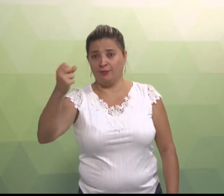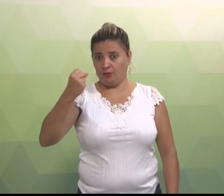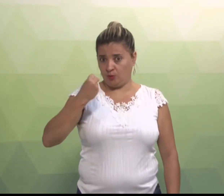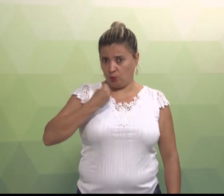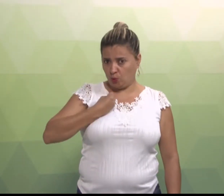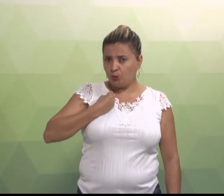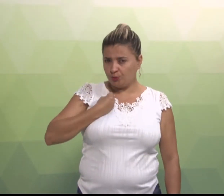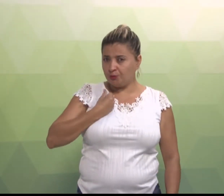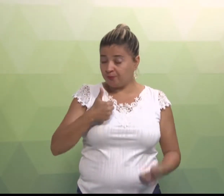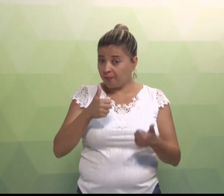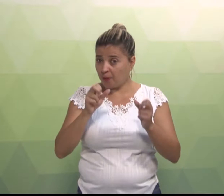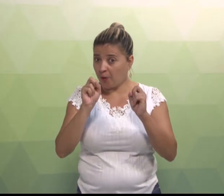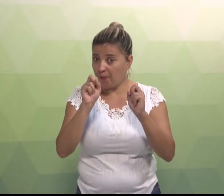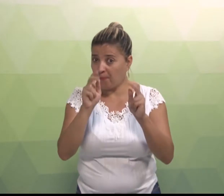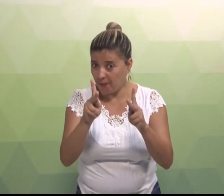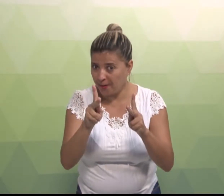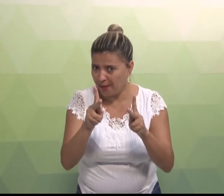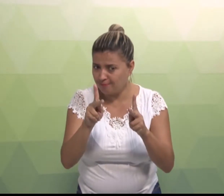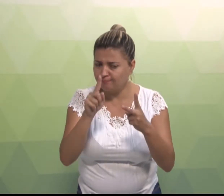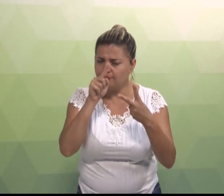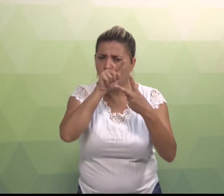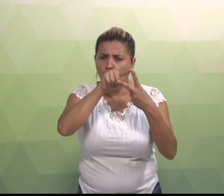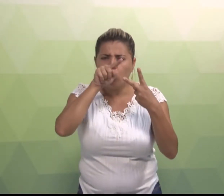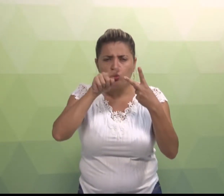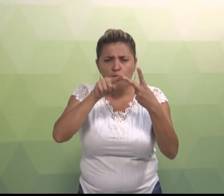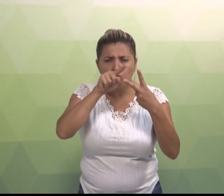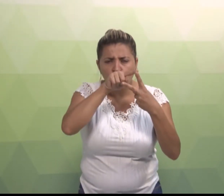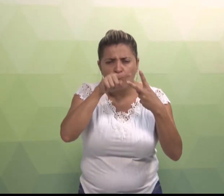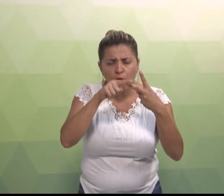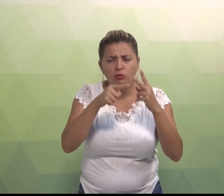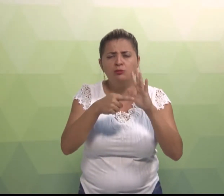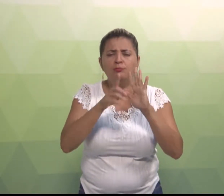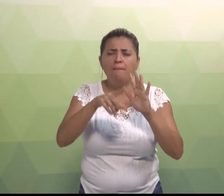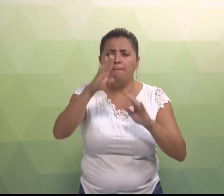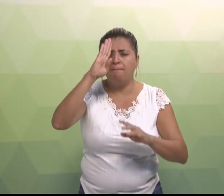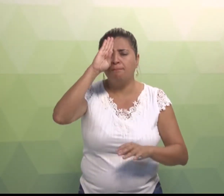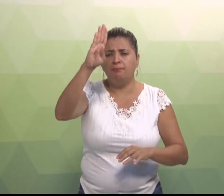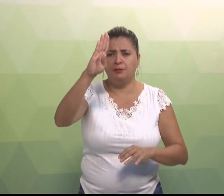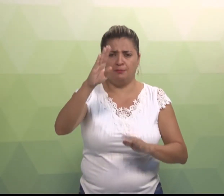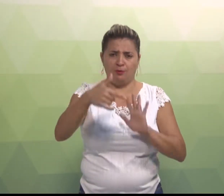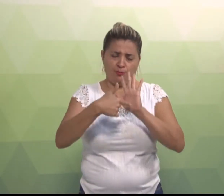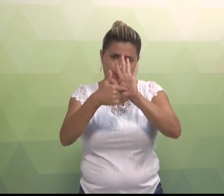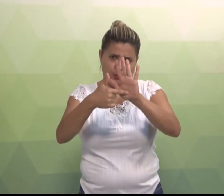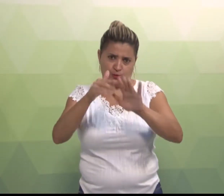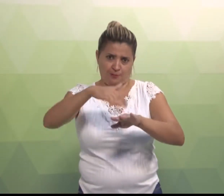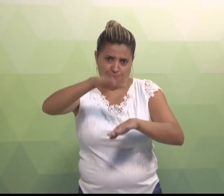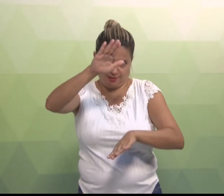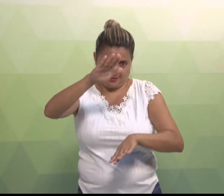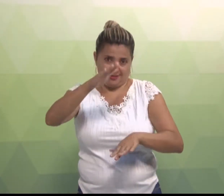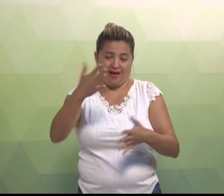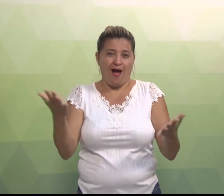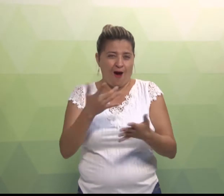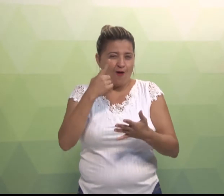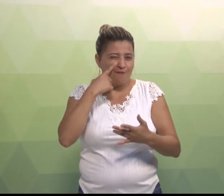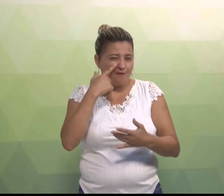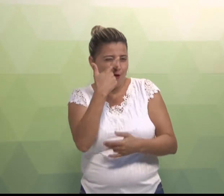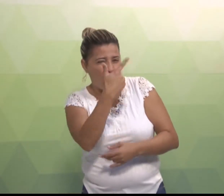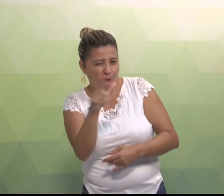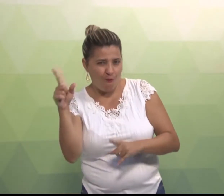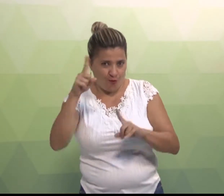diante, ok? Esses dois tipos são praticamente os principais. Vamos